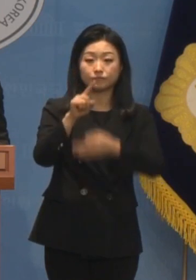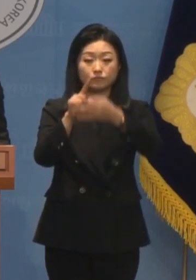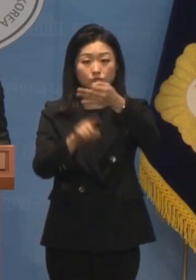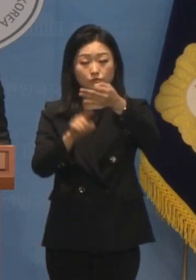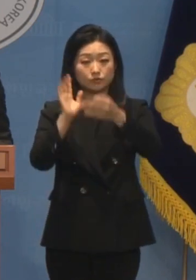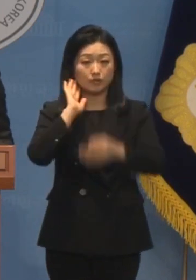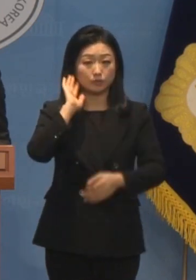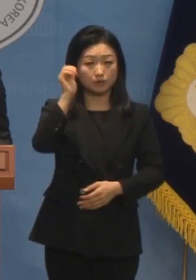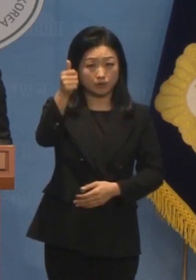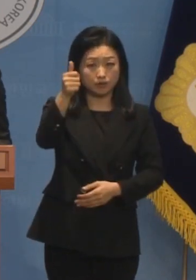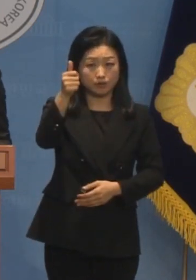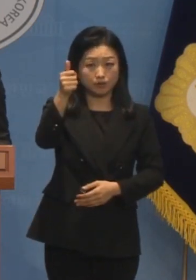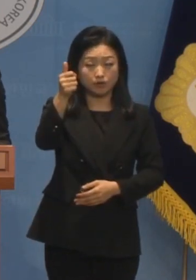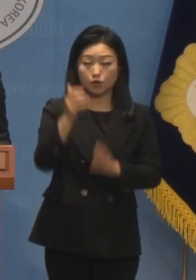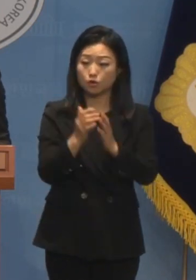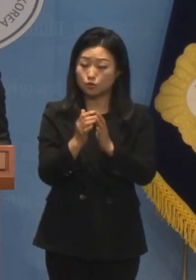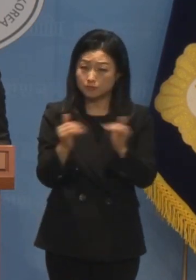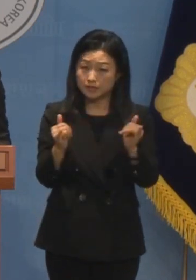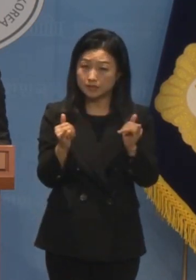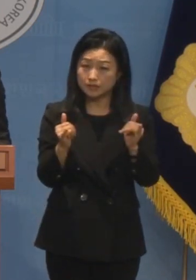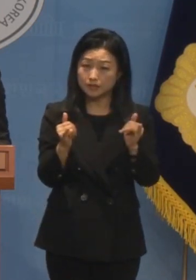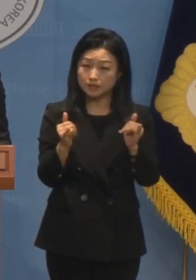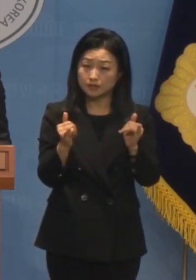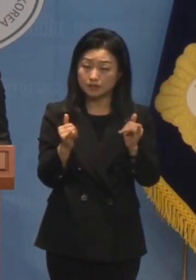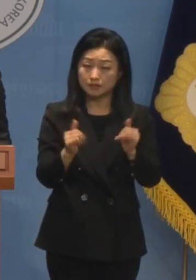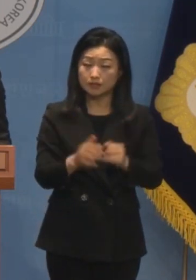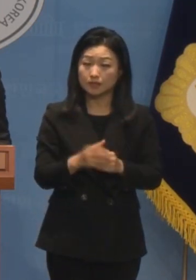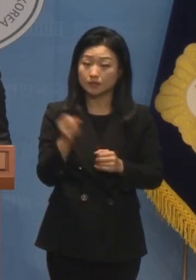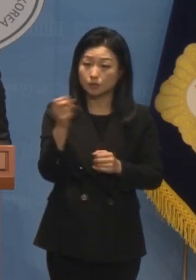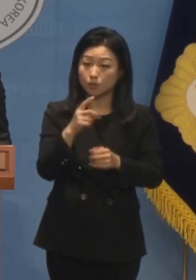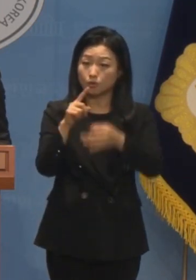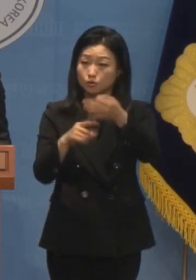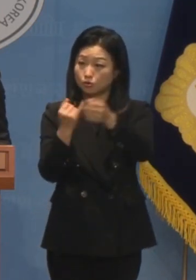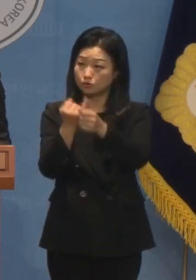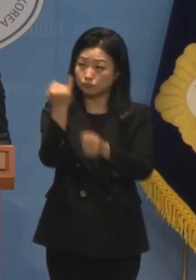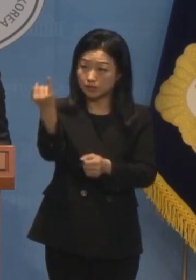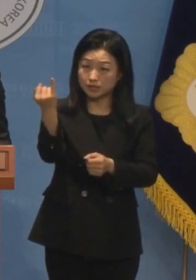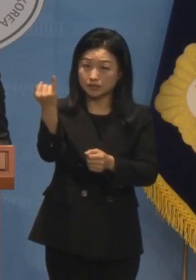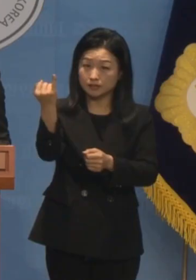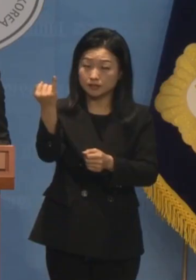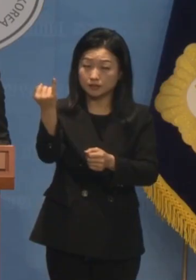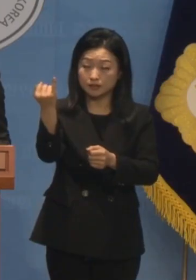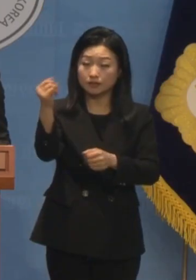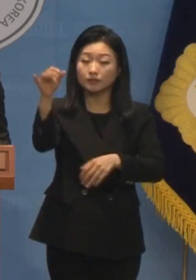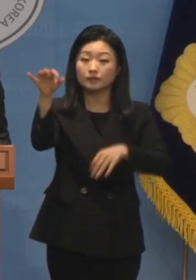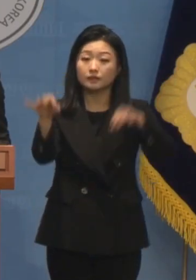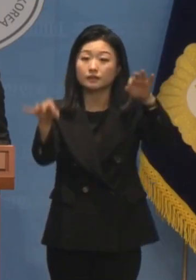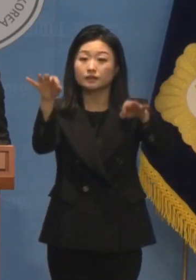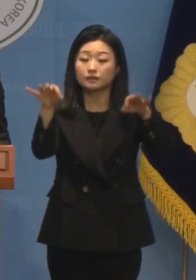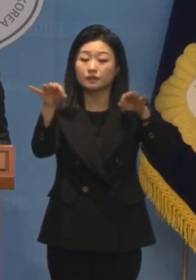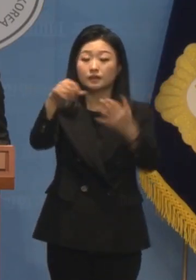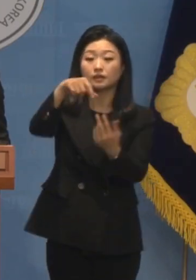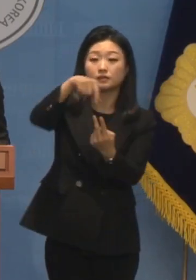윤석열 대통령은 국민인지 배우자 김건희 여사인지 선택해야 합니다.